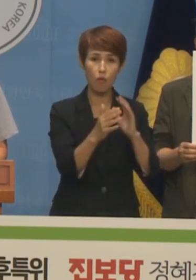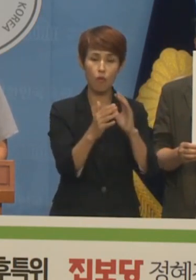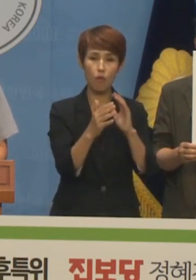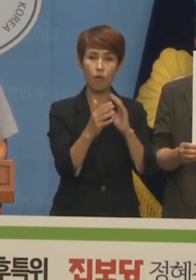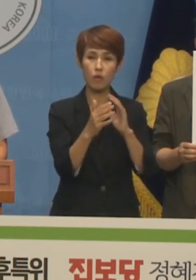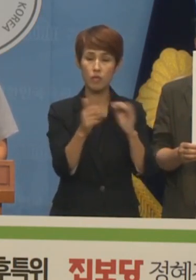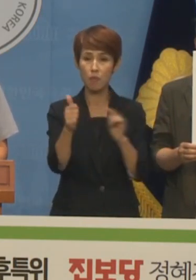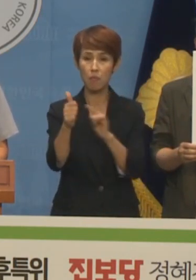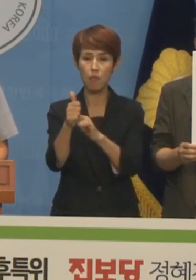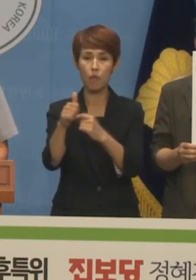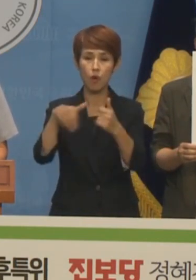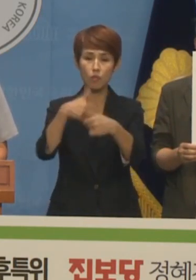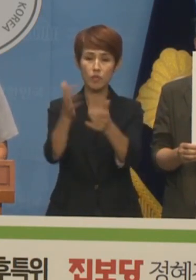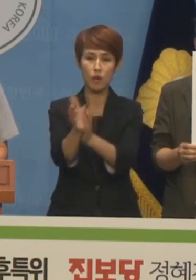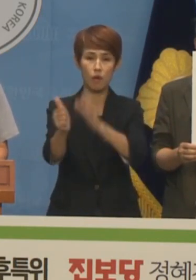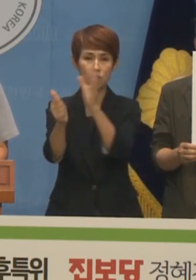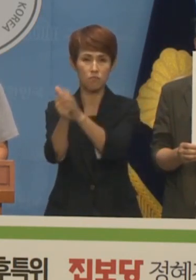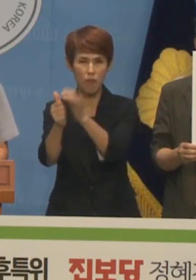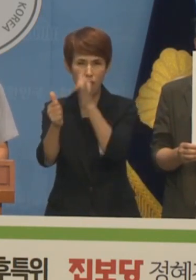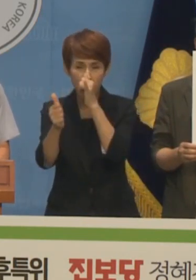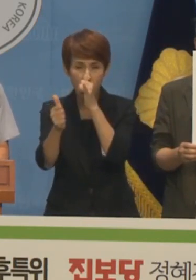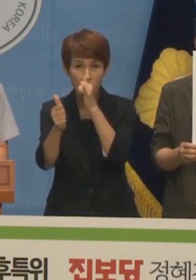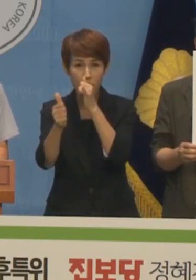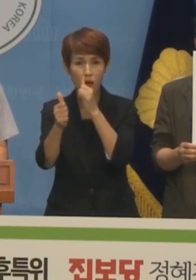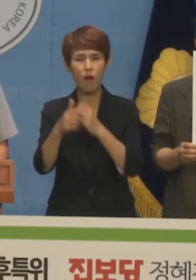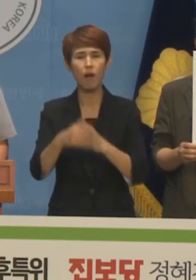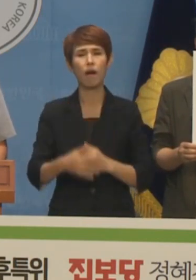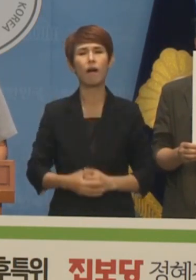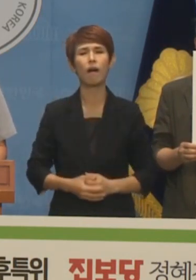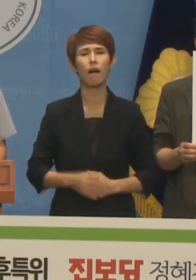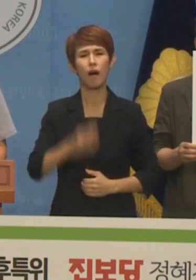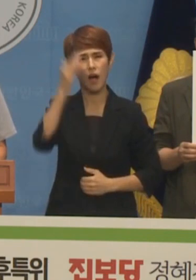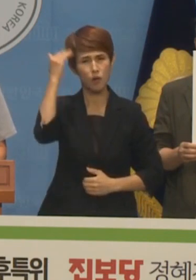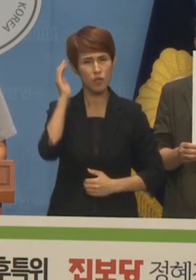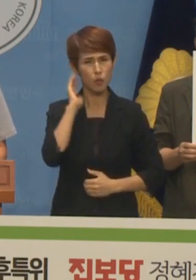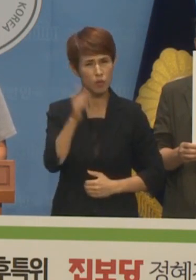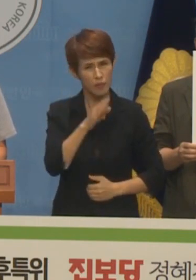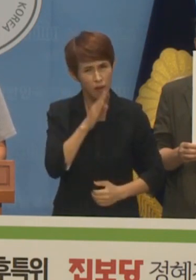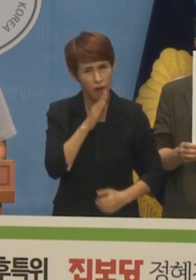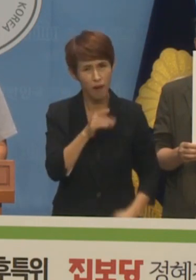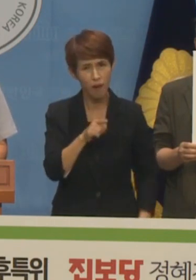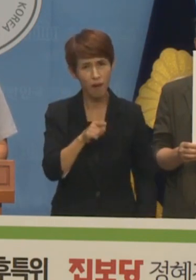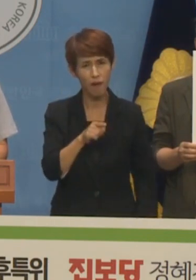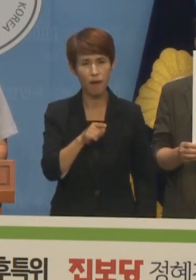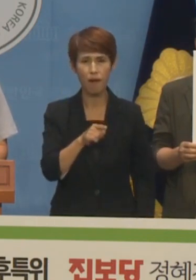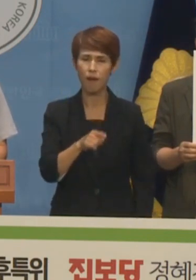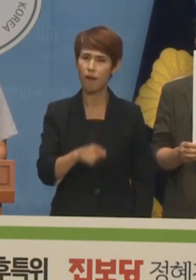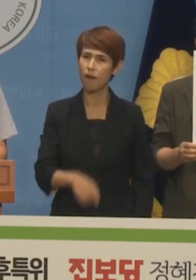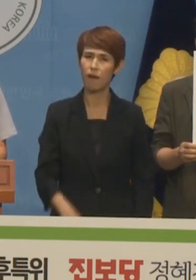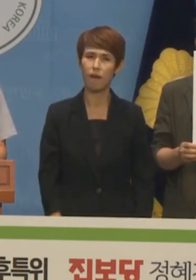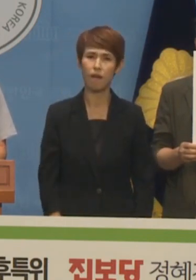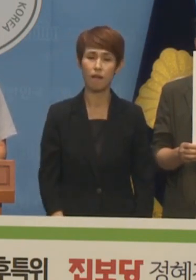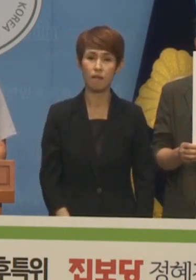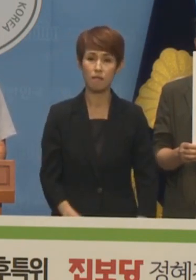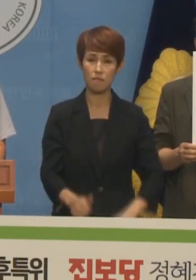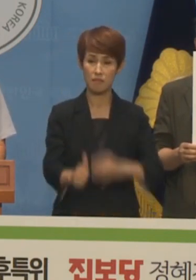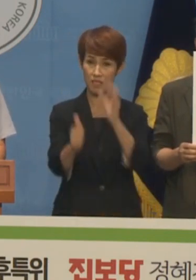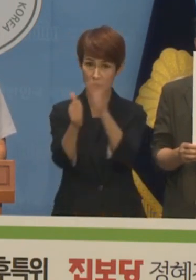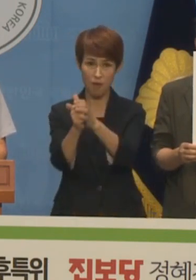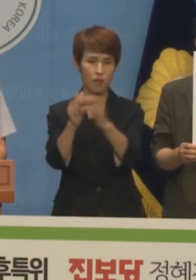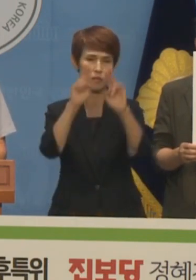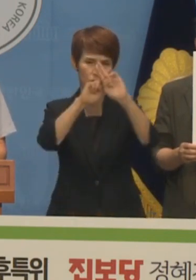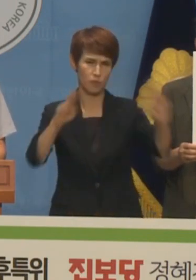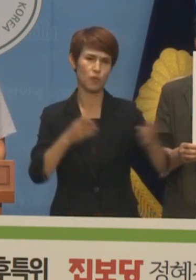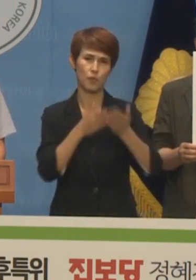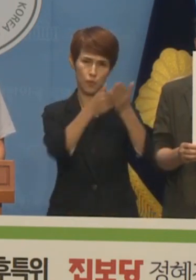장관으로 지명하는 윤석열 정부, 도대체 대한민국의 대통령이 맞습니까? 지명 철회하십시오.